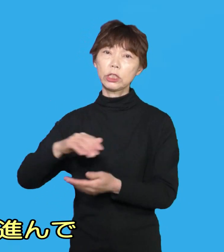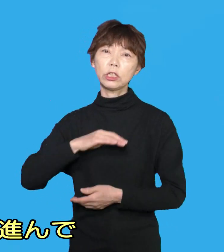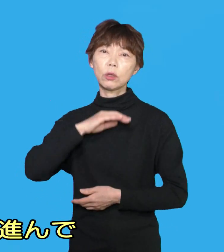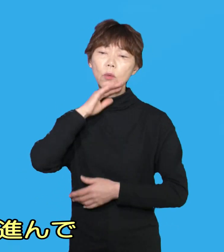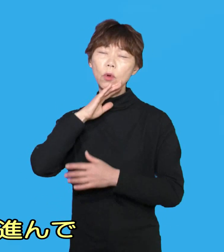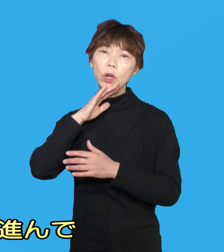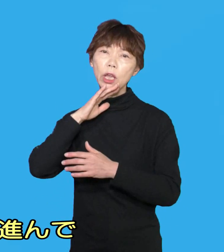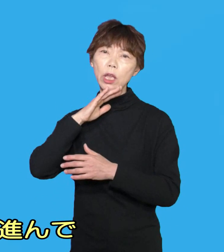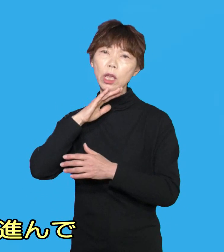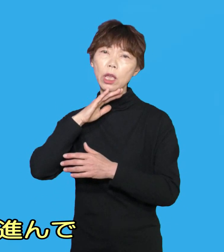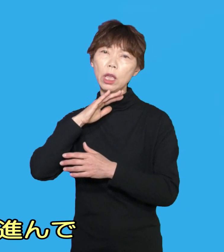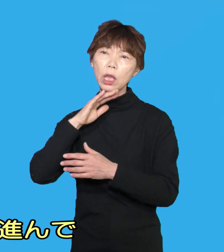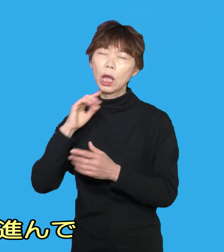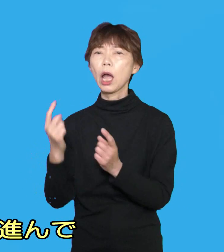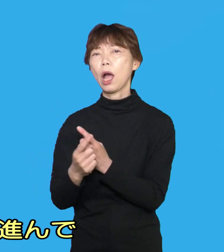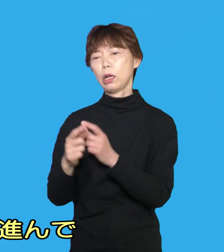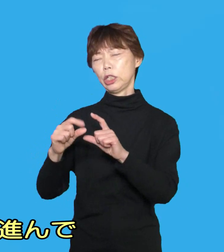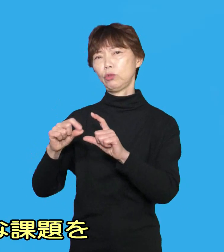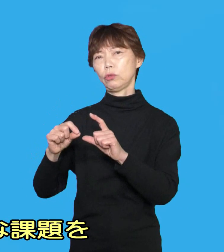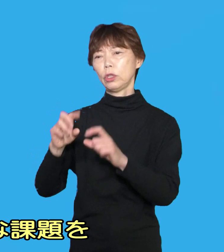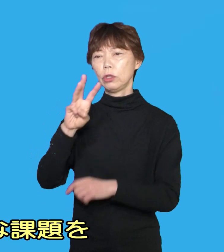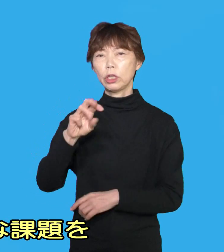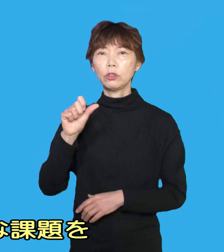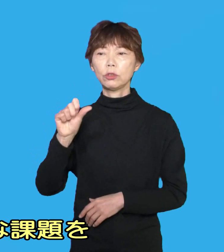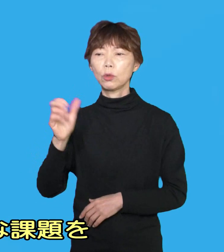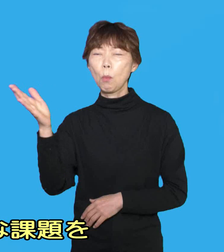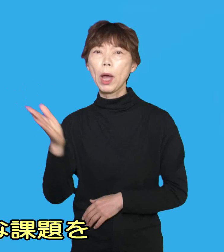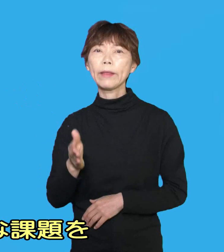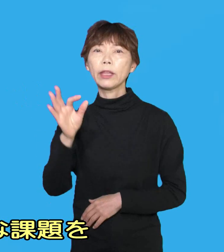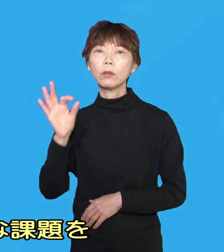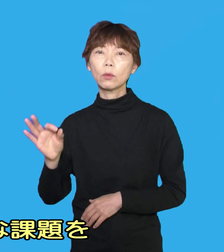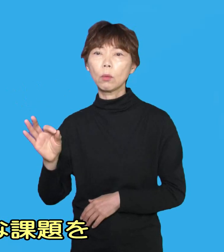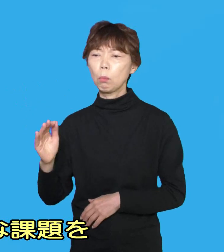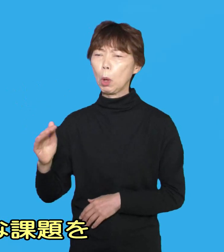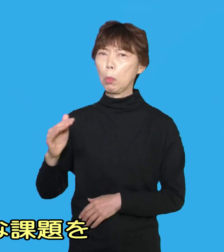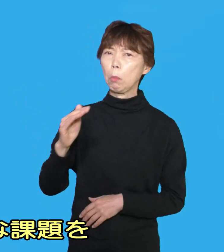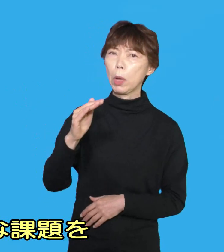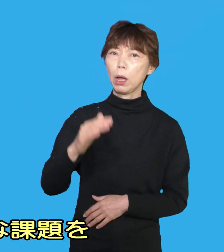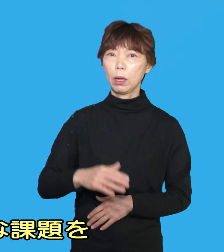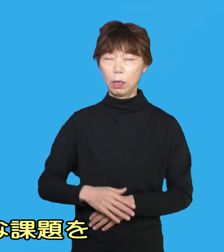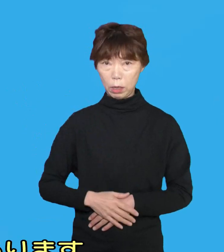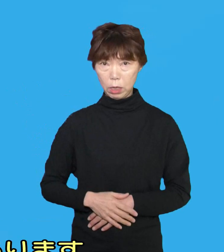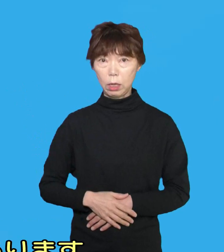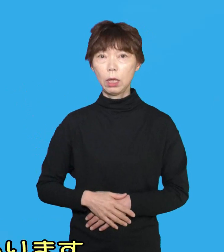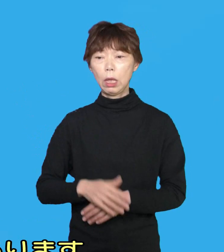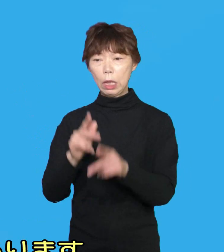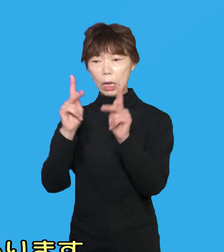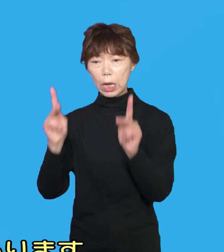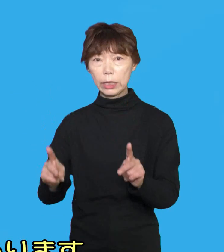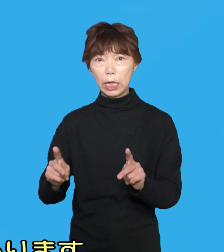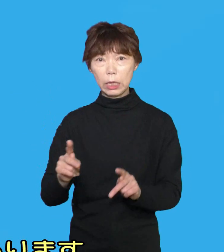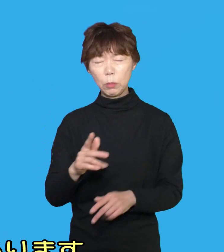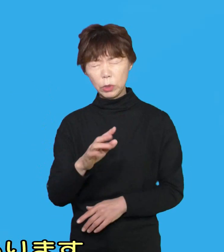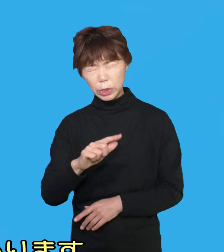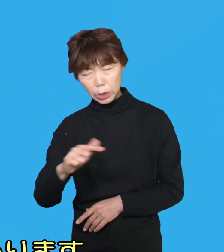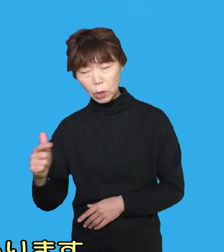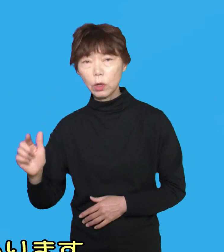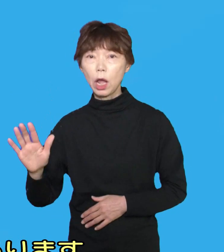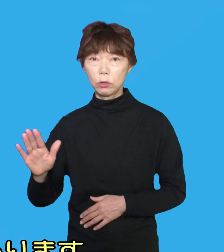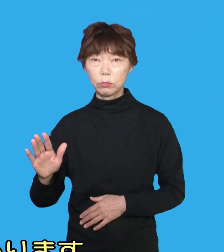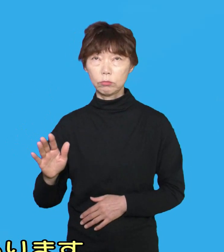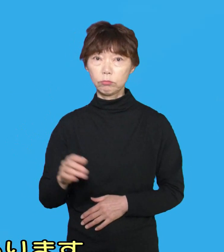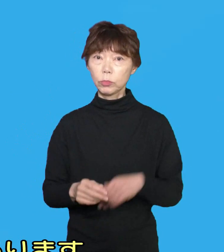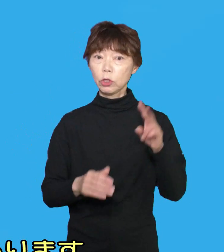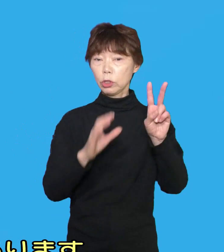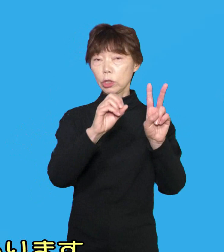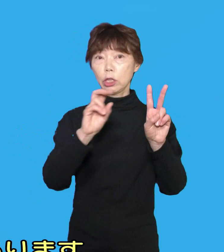齢化が進んでいる、高齢化率は 35%、 そしてさまざまな課題を抱えていると。一方で2025年大